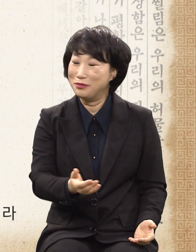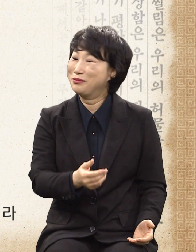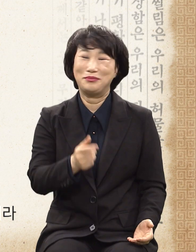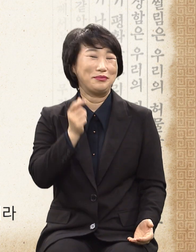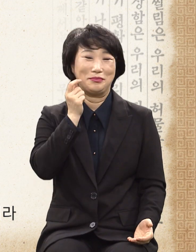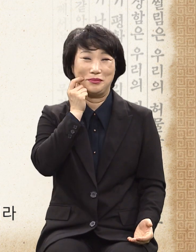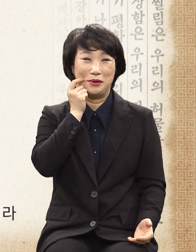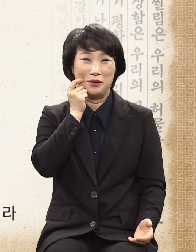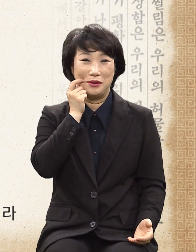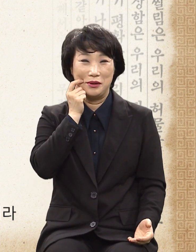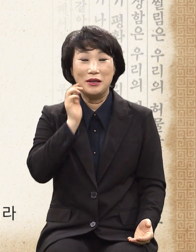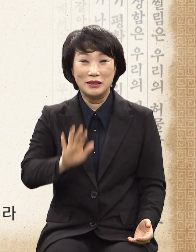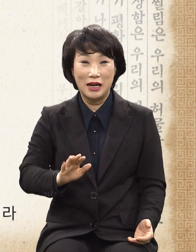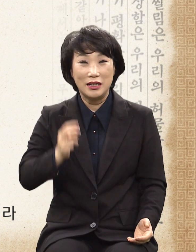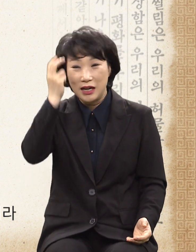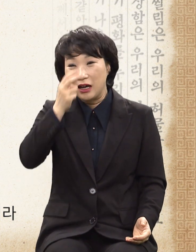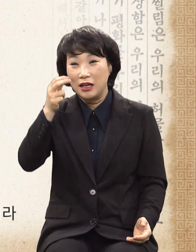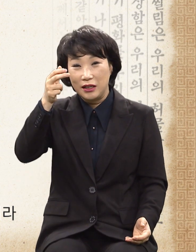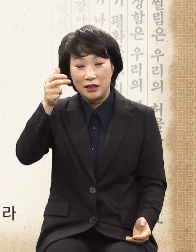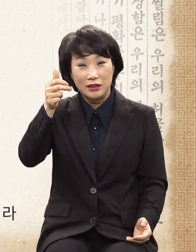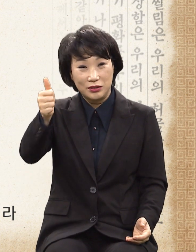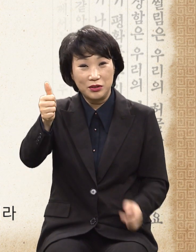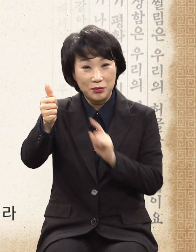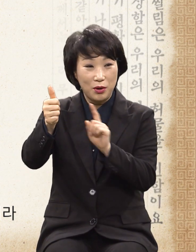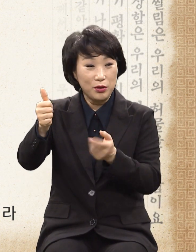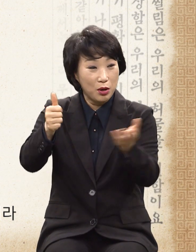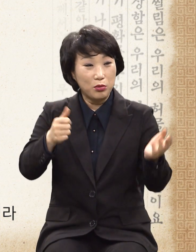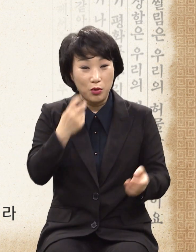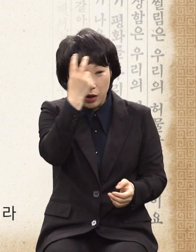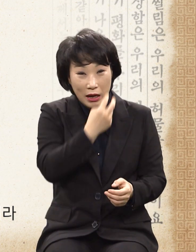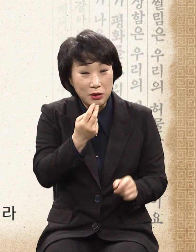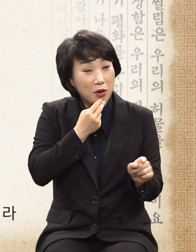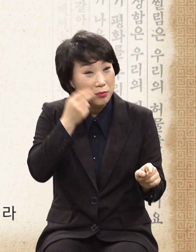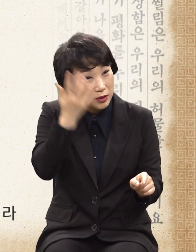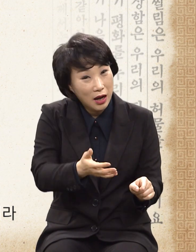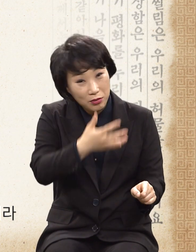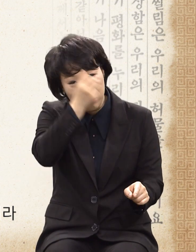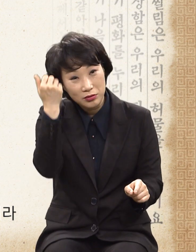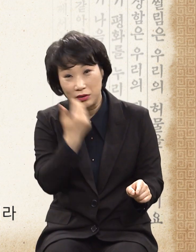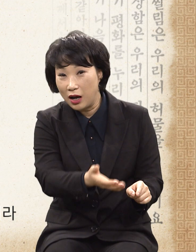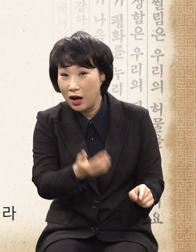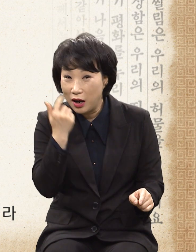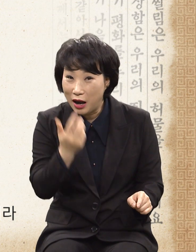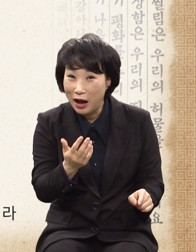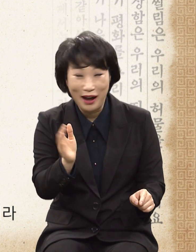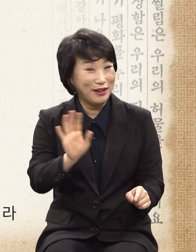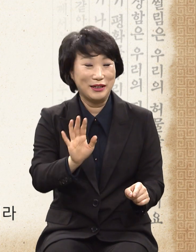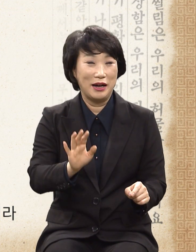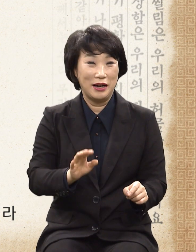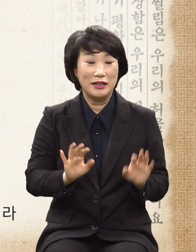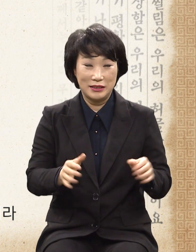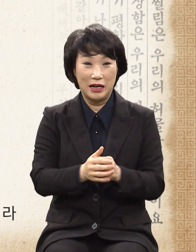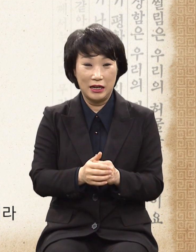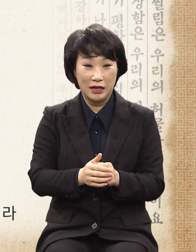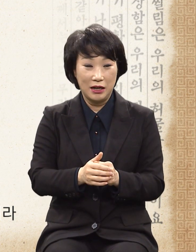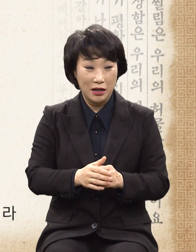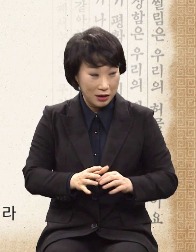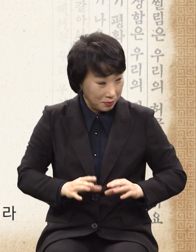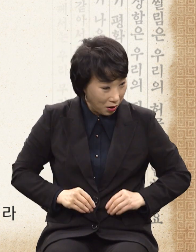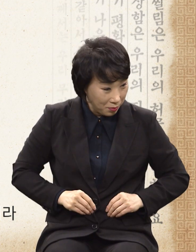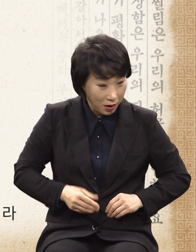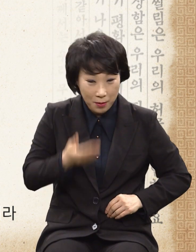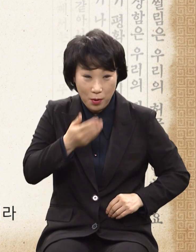어떻게 관리하지 않을 수 없으며 때가 되면 먹이고 이리는 철저하게 지켜야